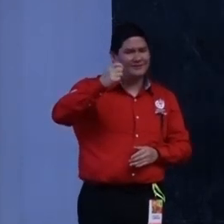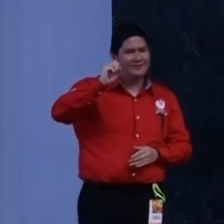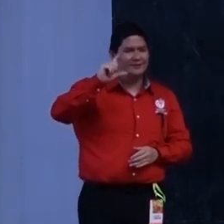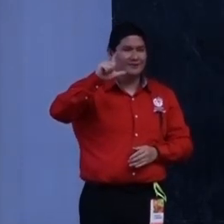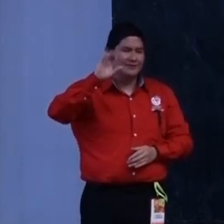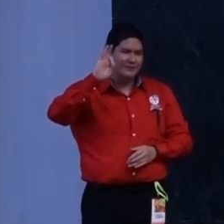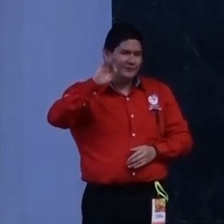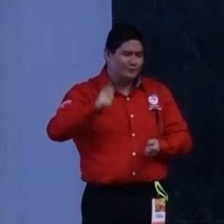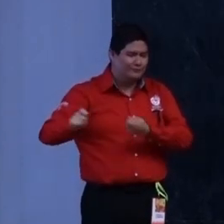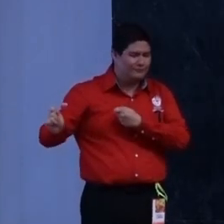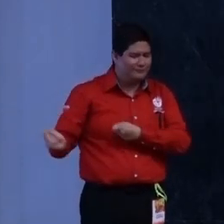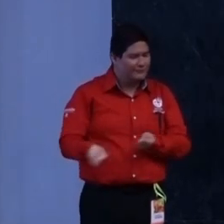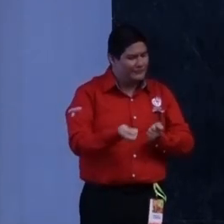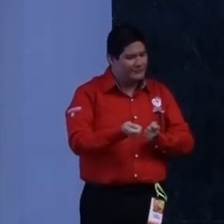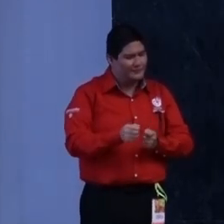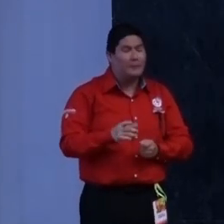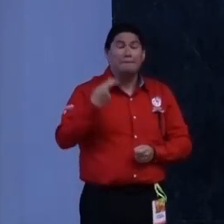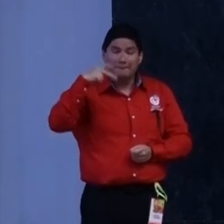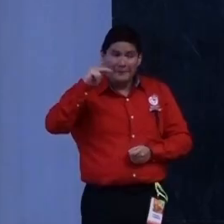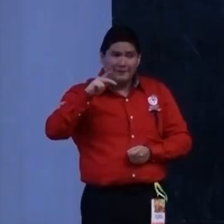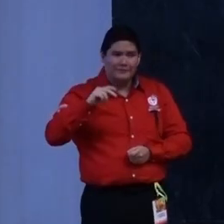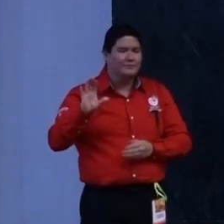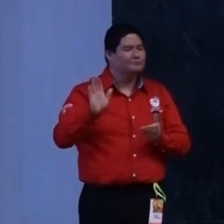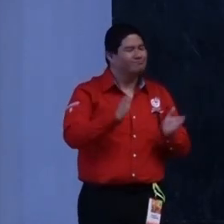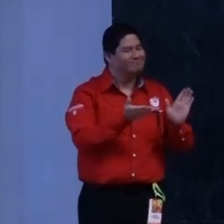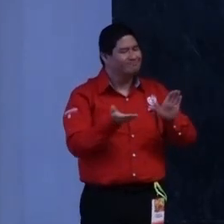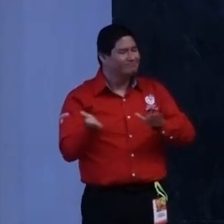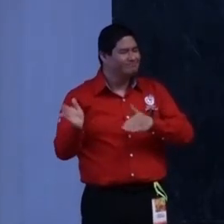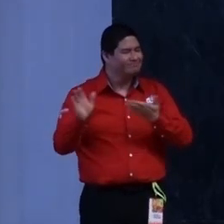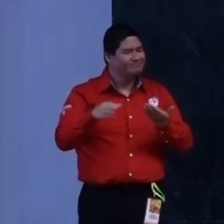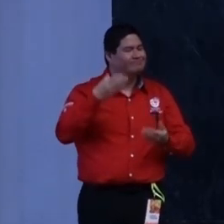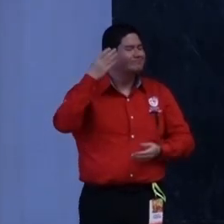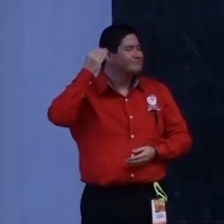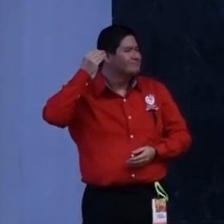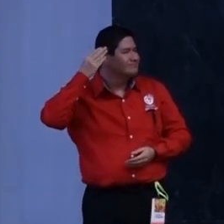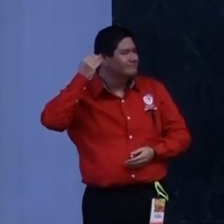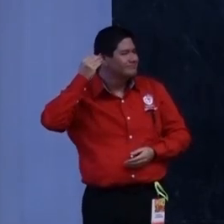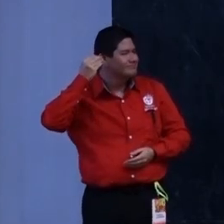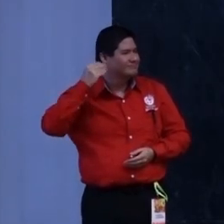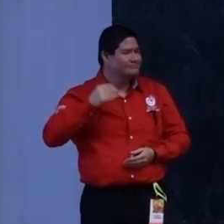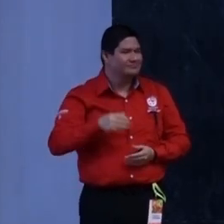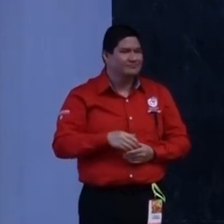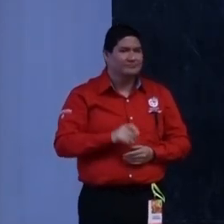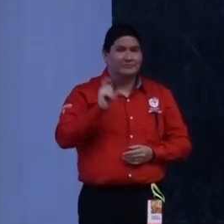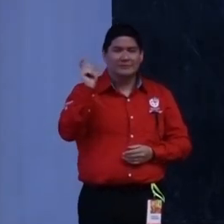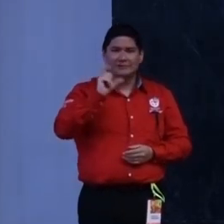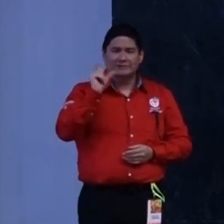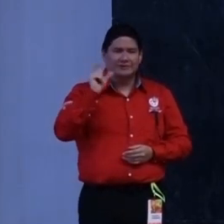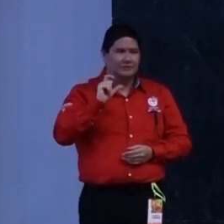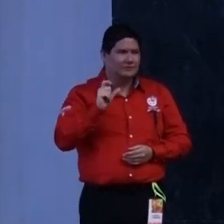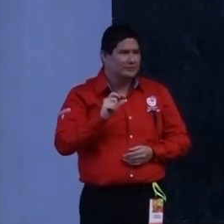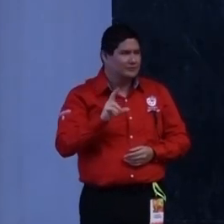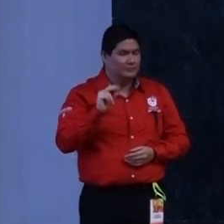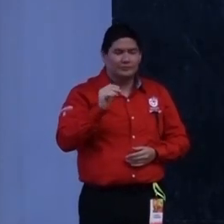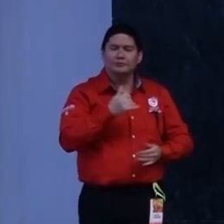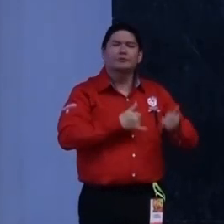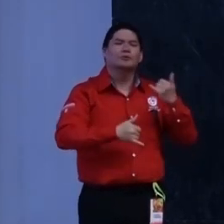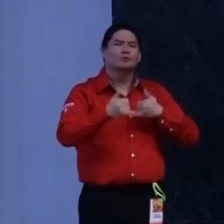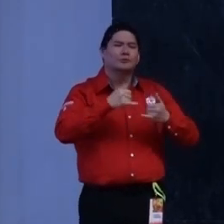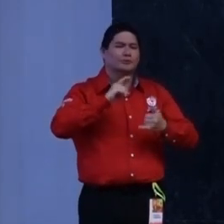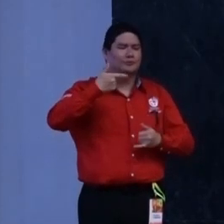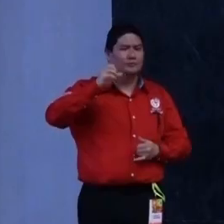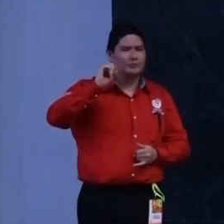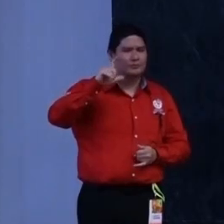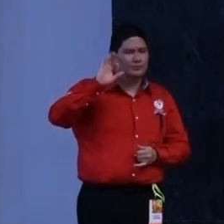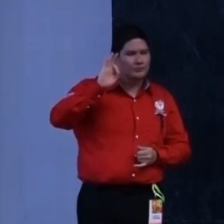pero la música. Yo quería todo el día música. Cuando no pensaba en golf, pensaba